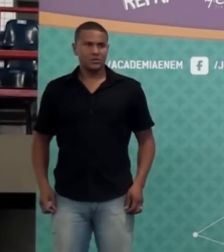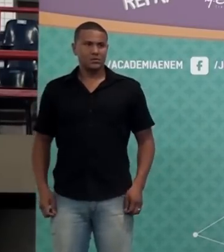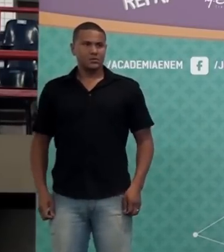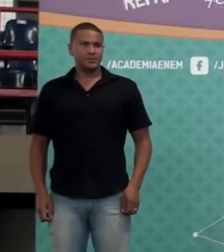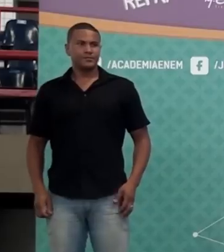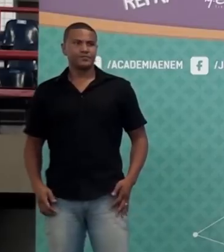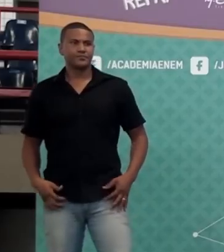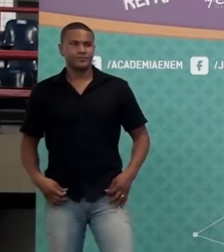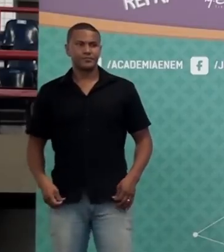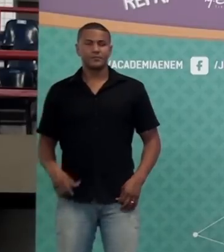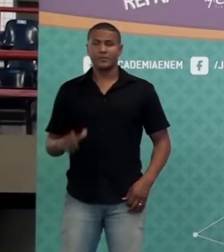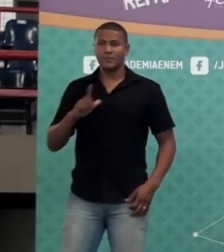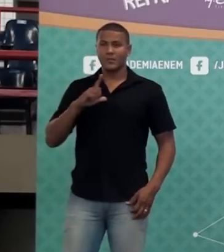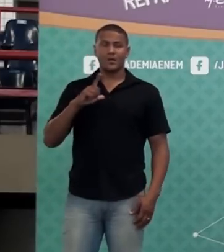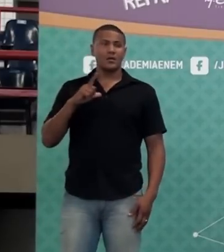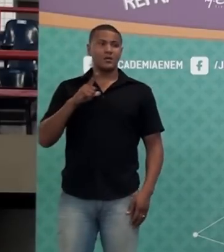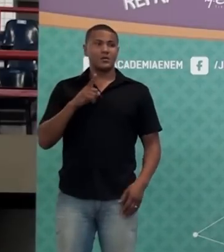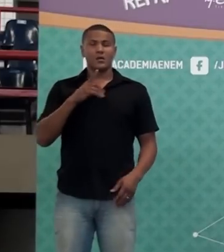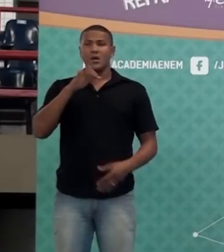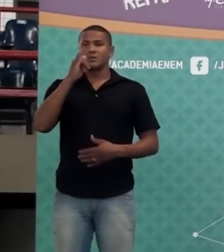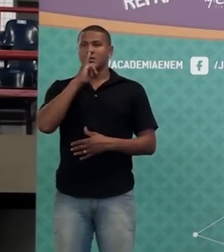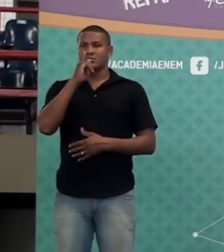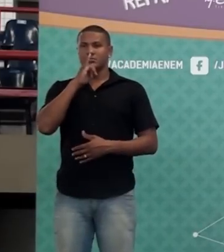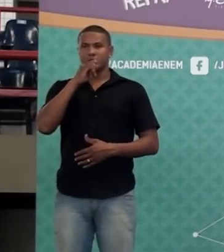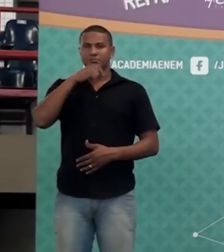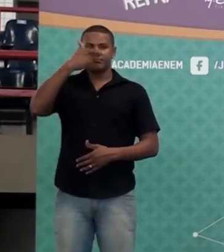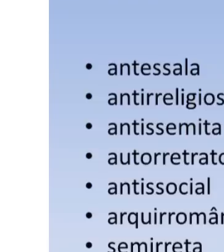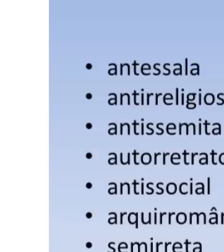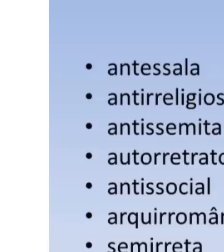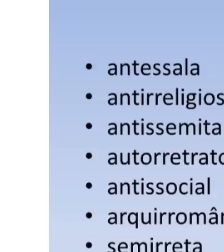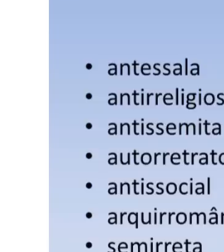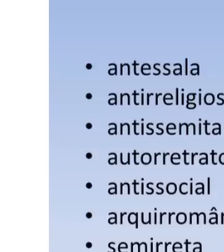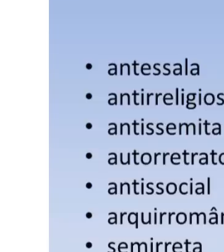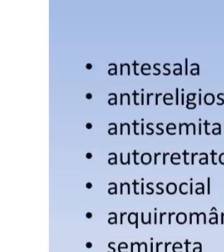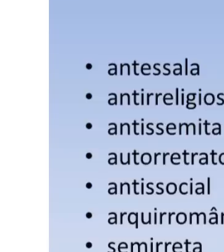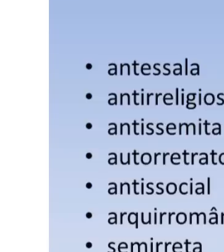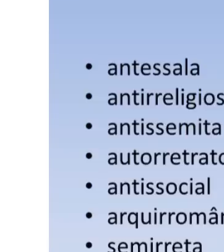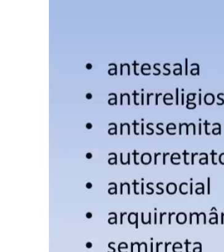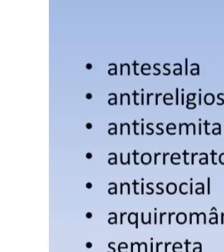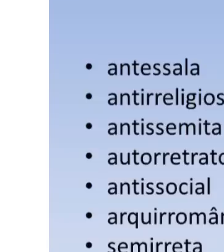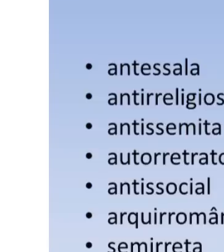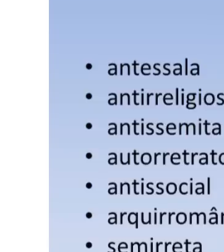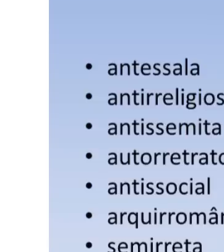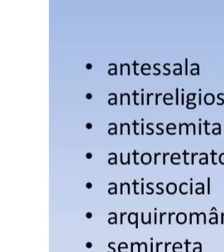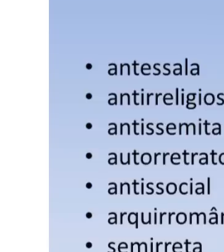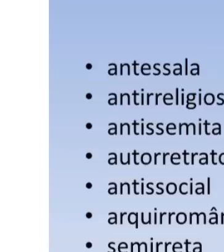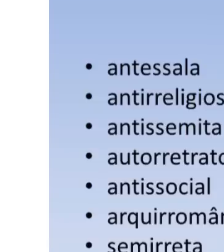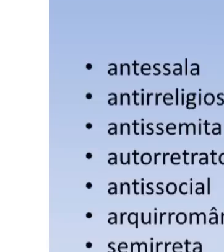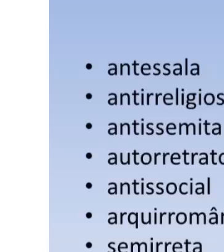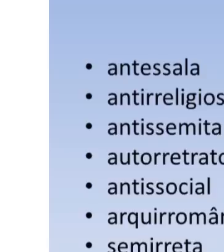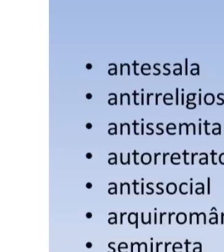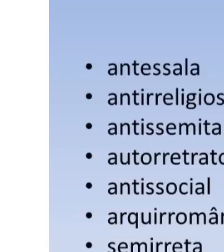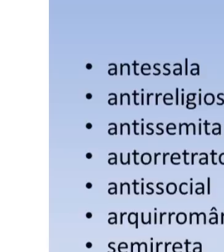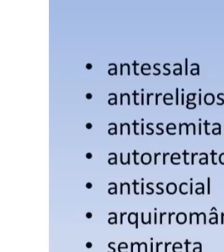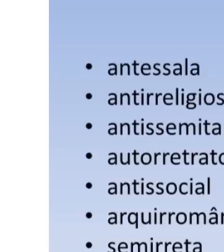Aqui eu tenho mais exemplos. Olhe, antissala com SS, dobrou.